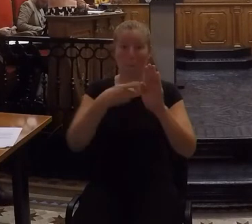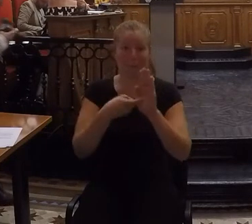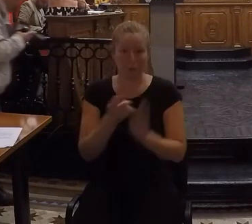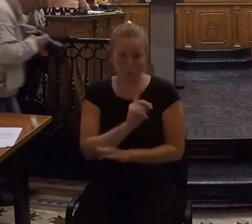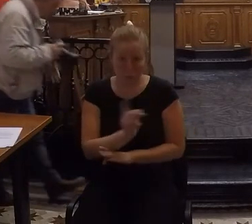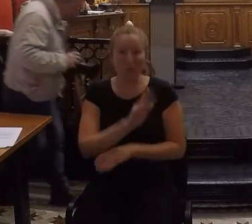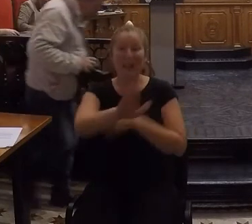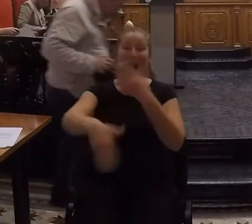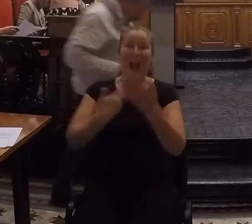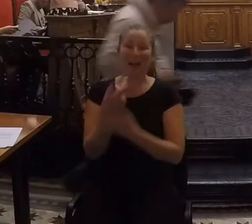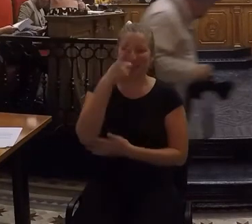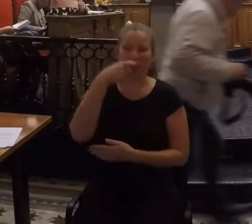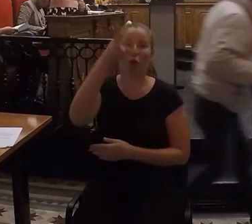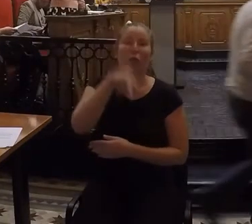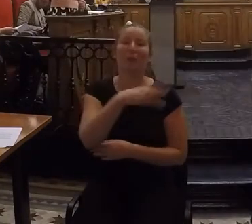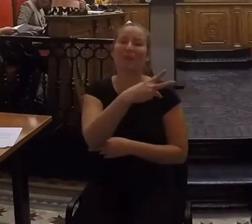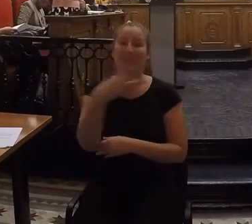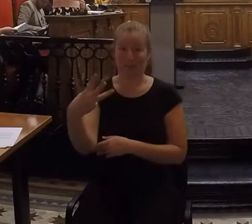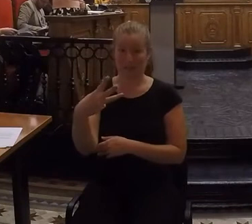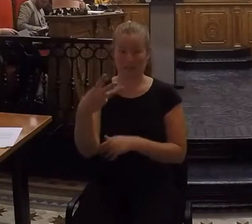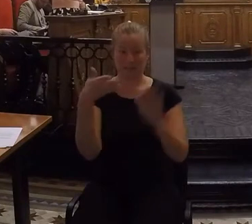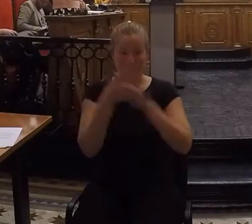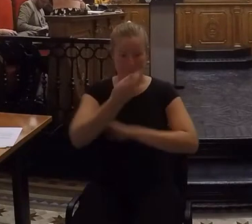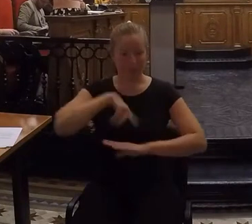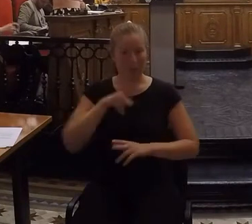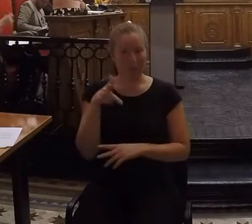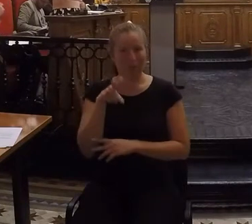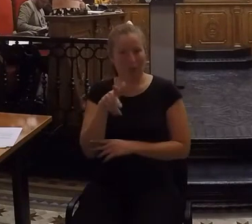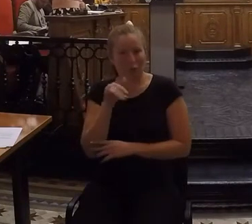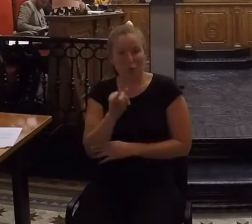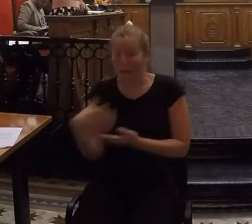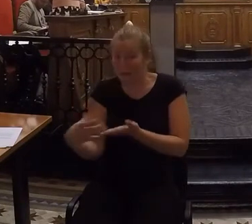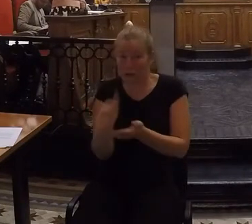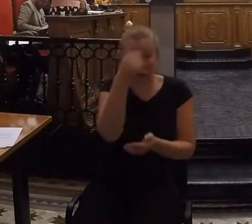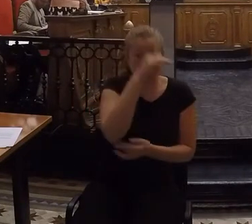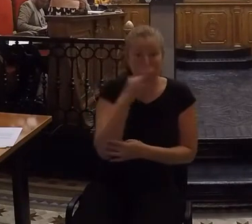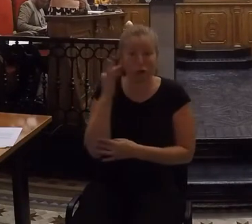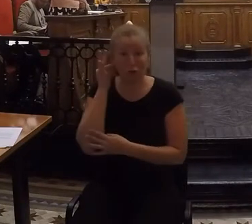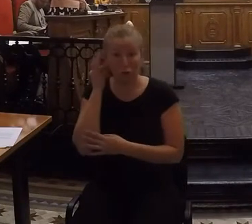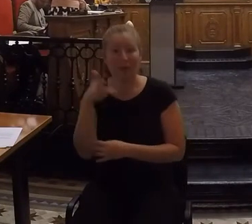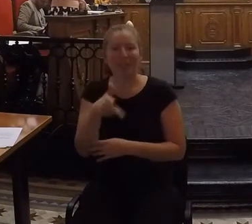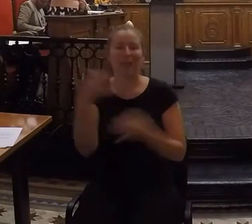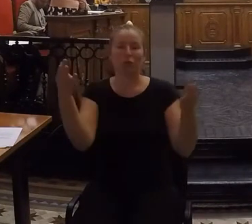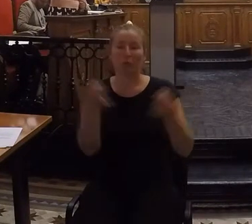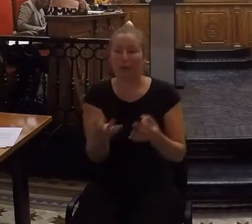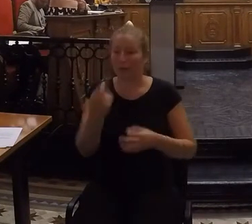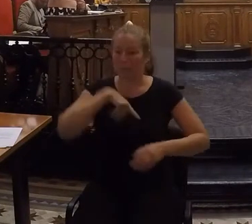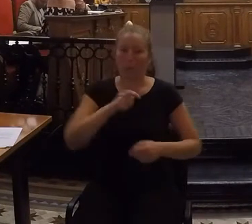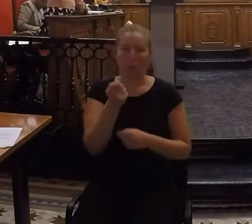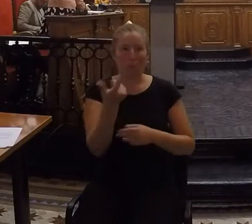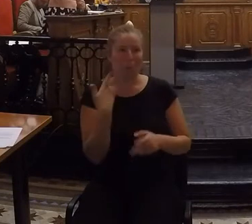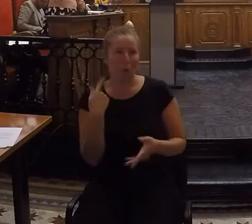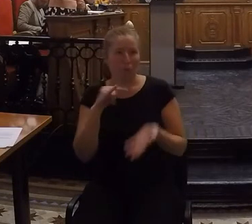el 2023 y que tendremos el derecho todos y todas de programar y calendarizar